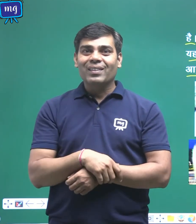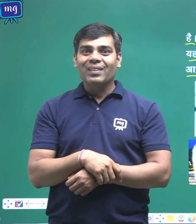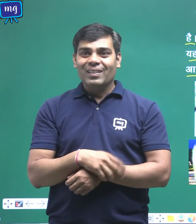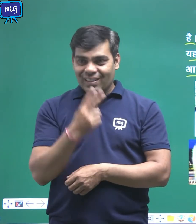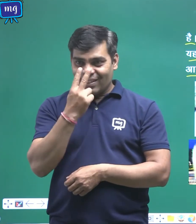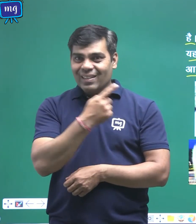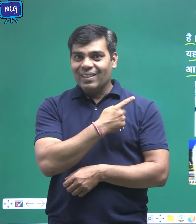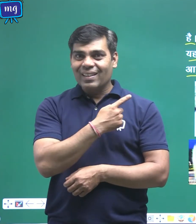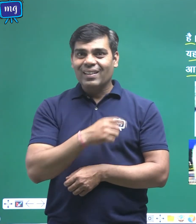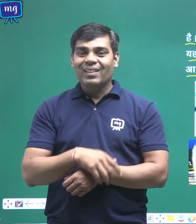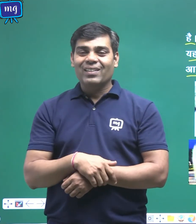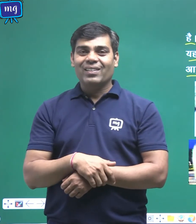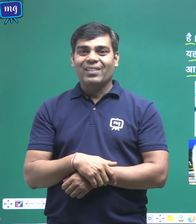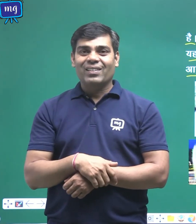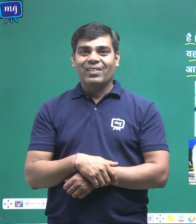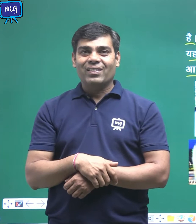दिखाई दे रहा है